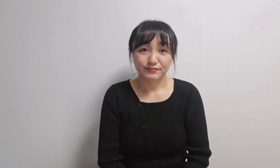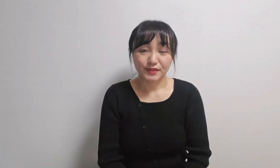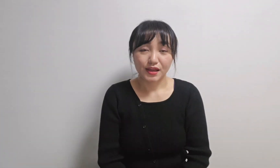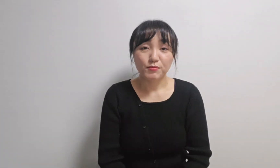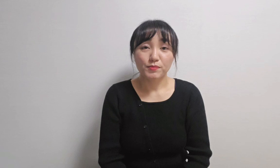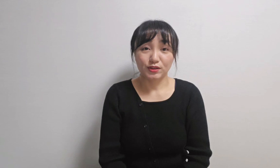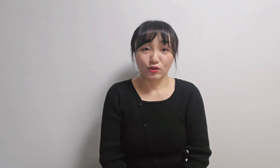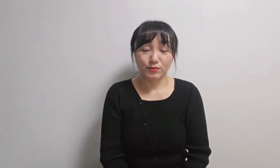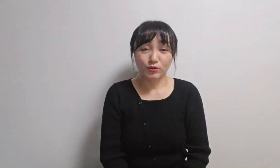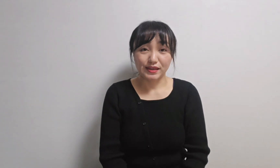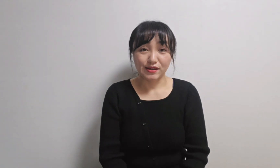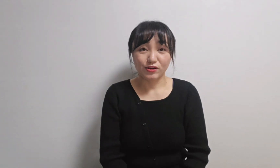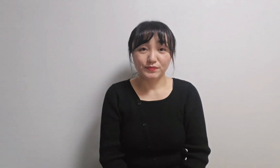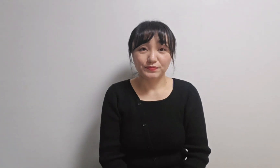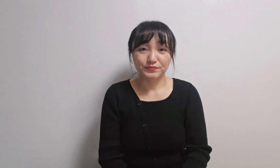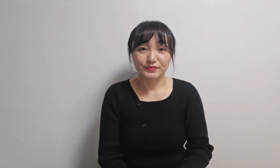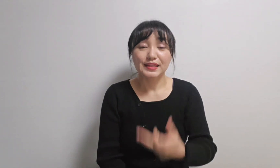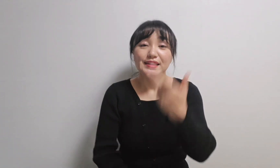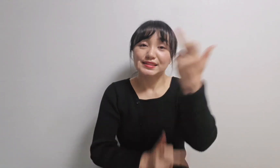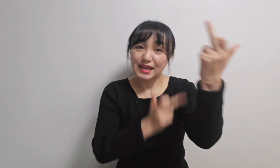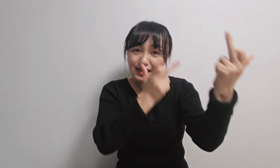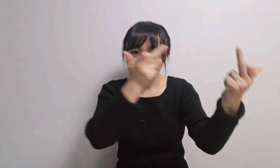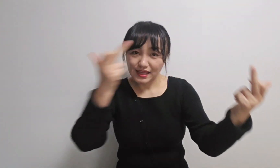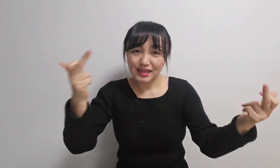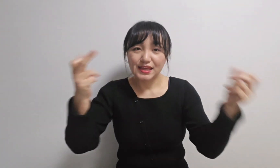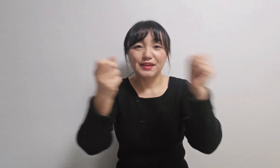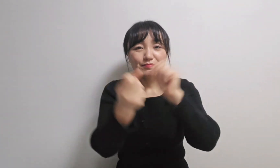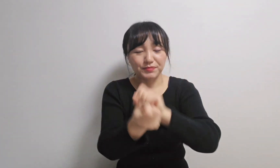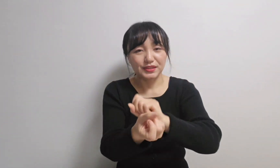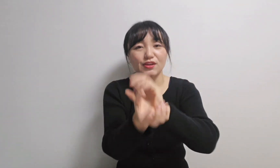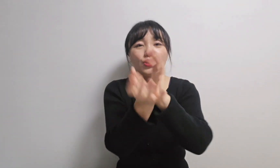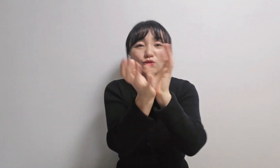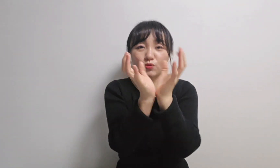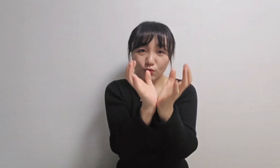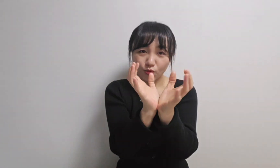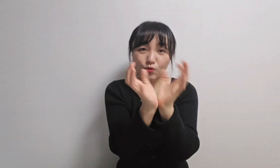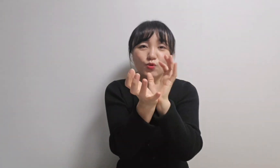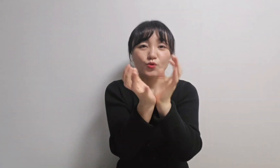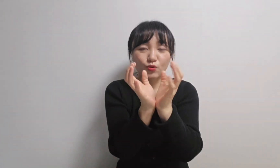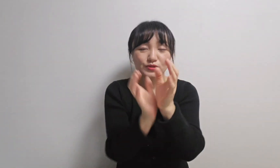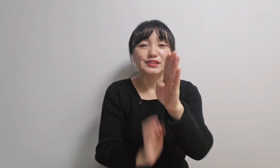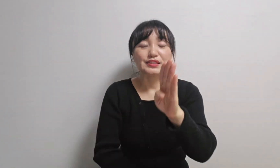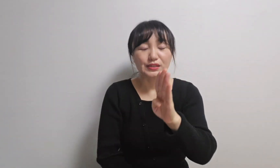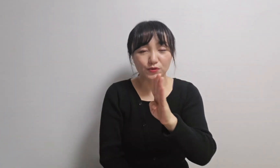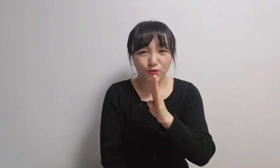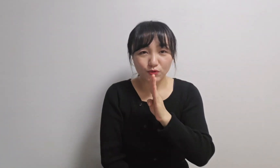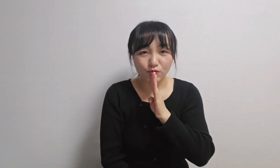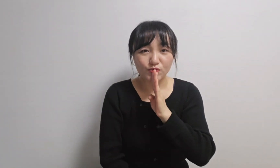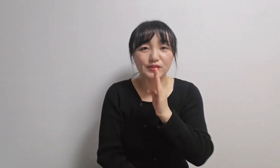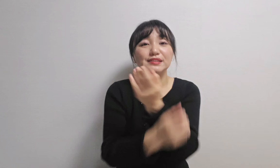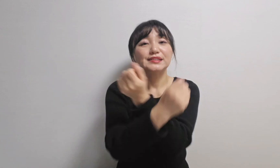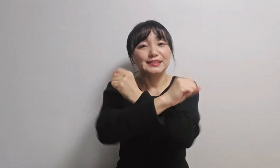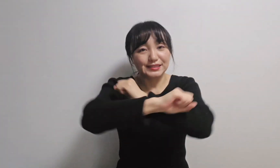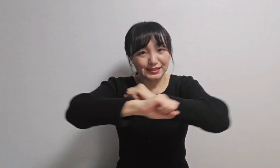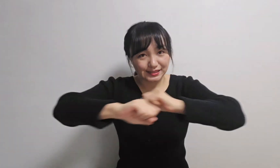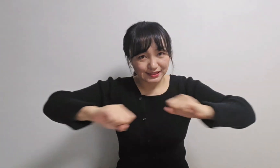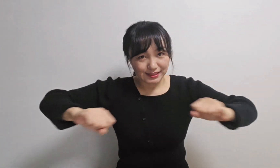한 번만 더 해볼게요. 산에 피어도 꽃이고,